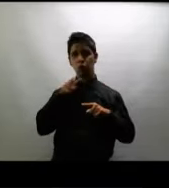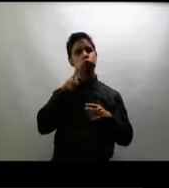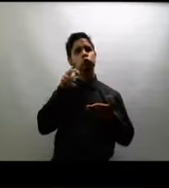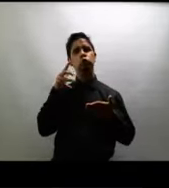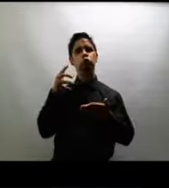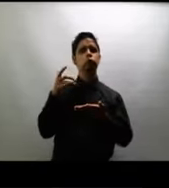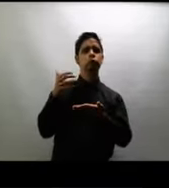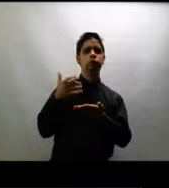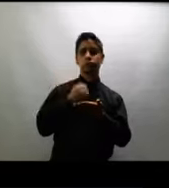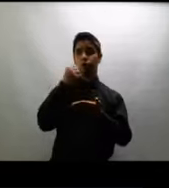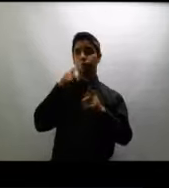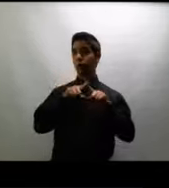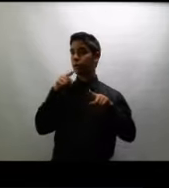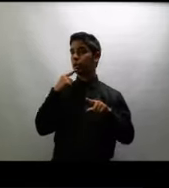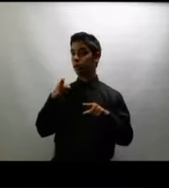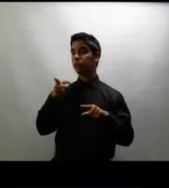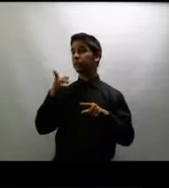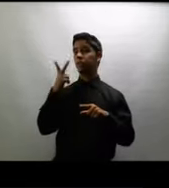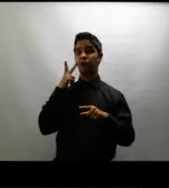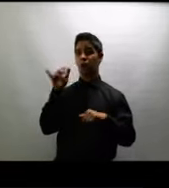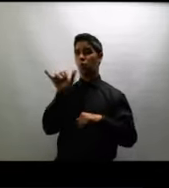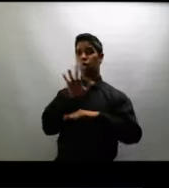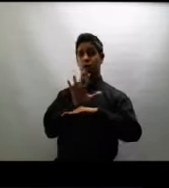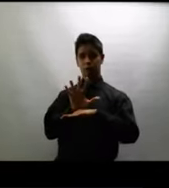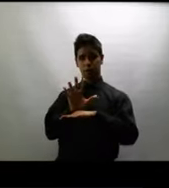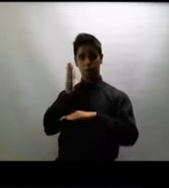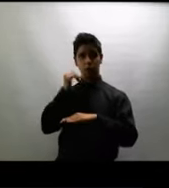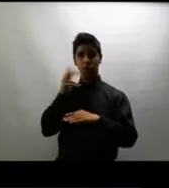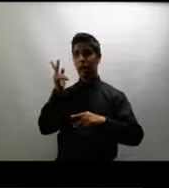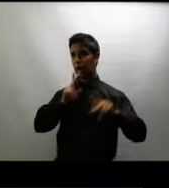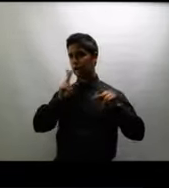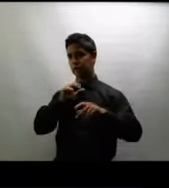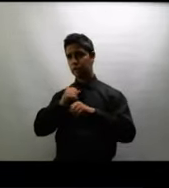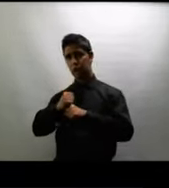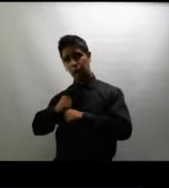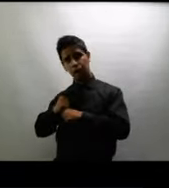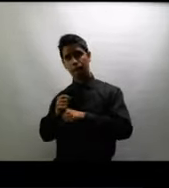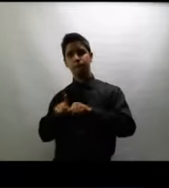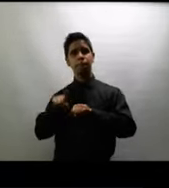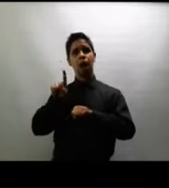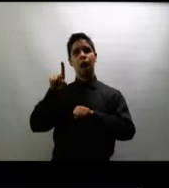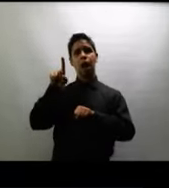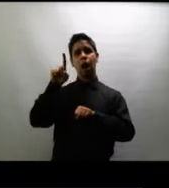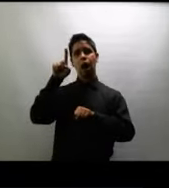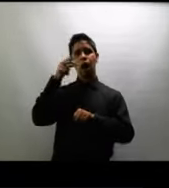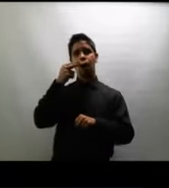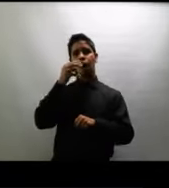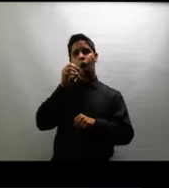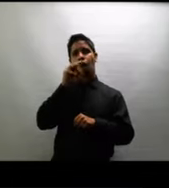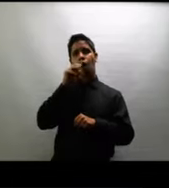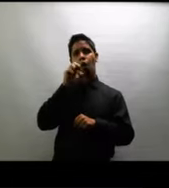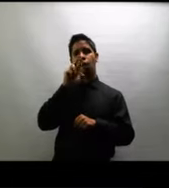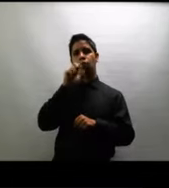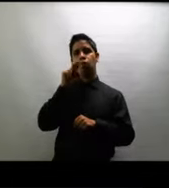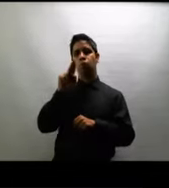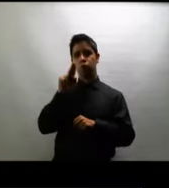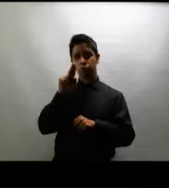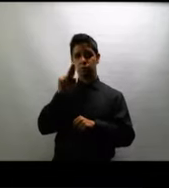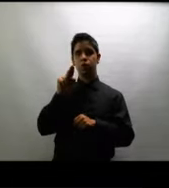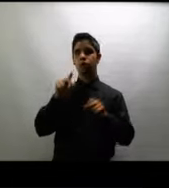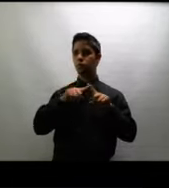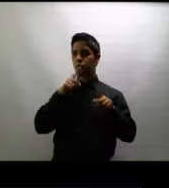que te entra. Y de otra, bateaban o hacían jonrón o lo que sea y salían, ¿verdad?, del estadio